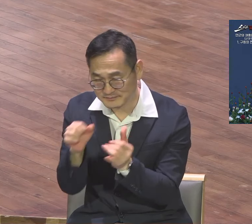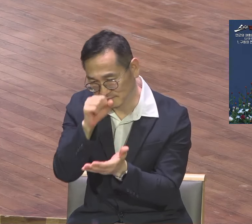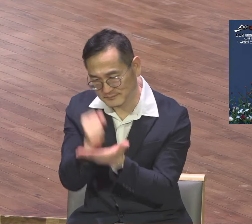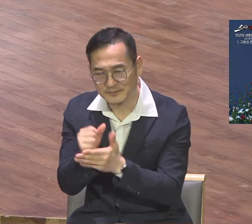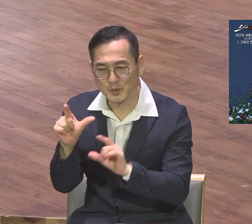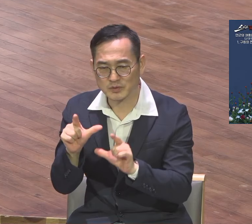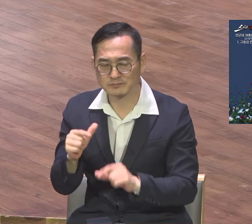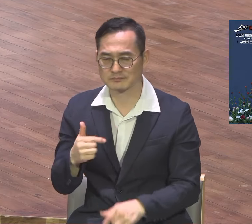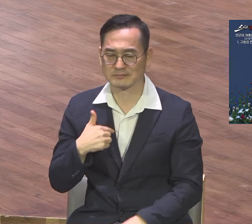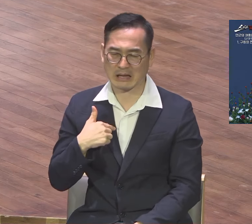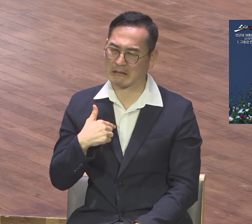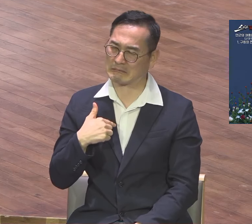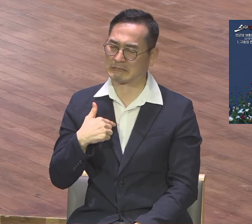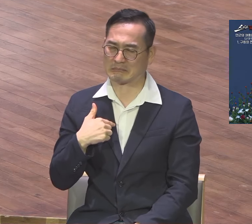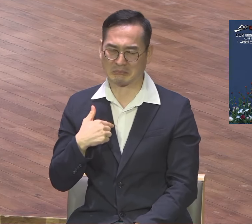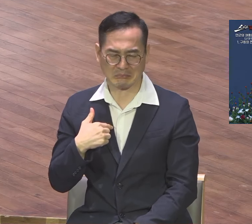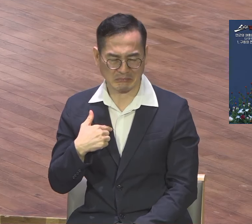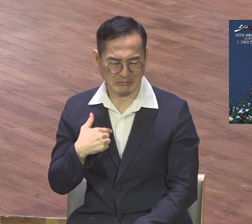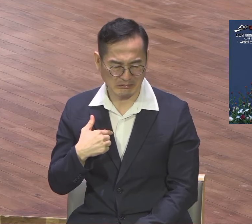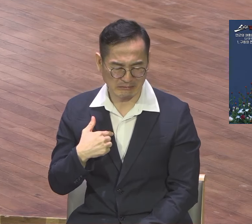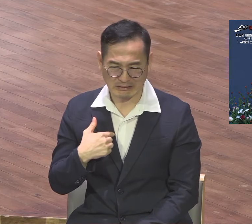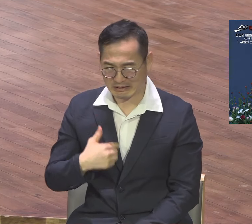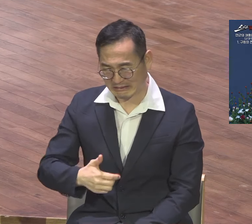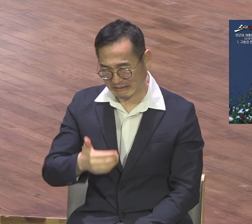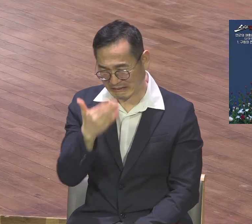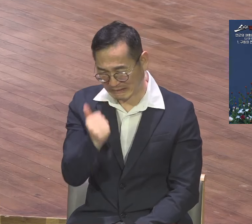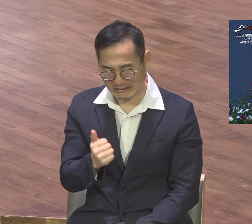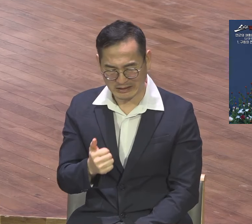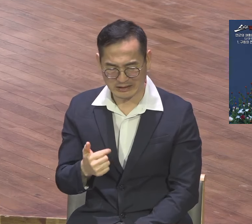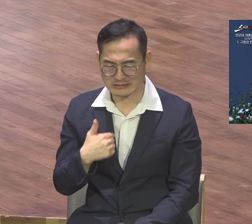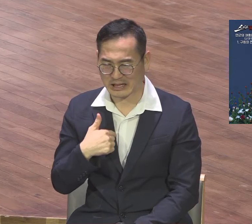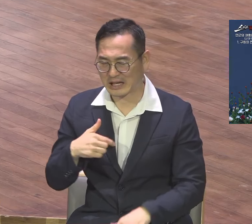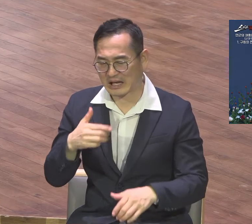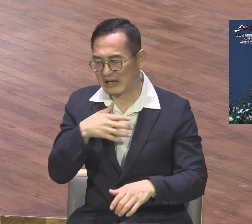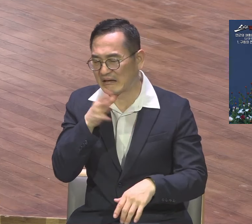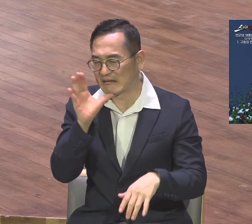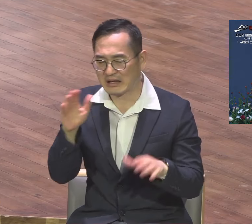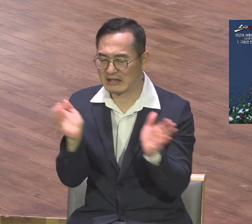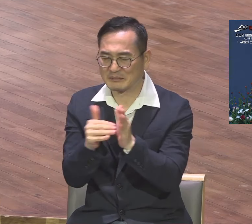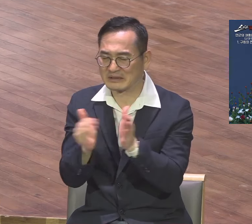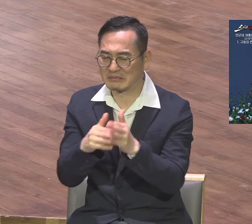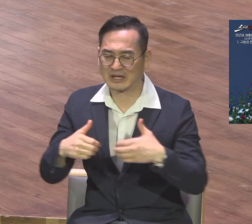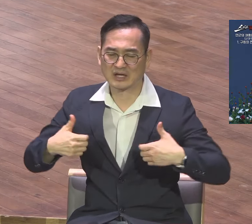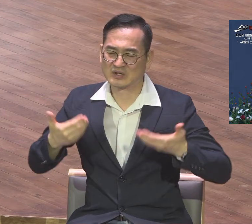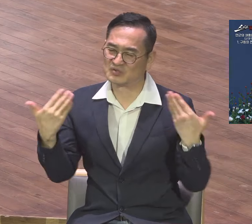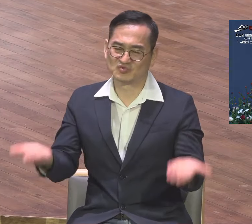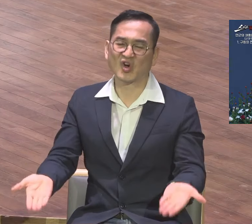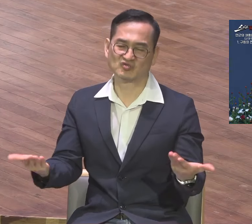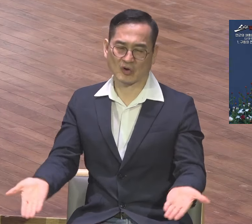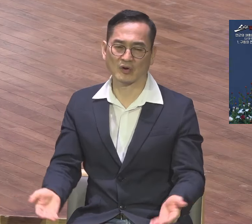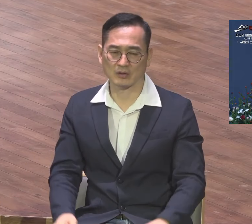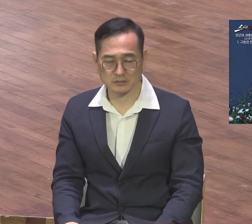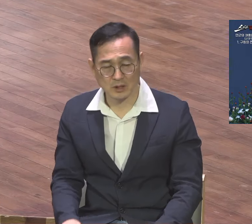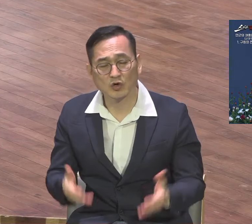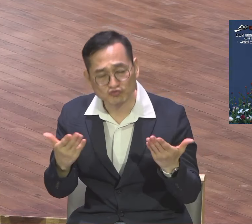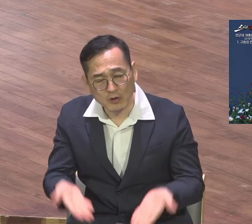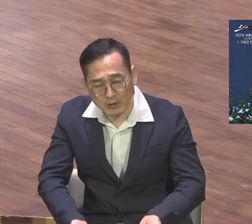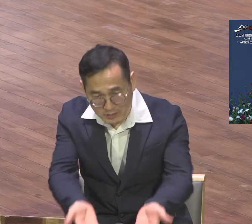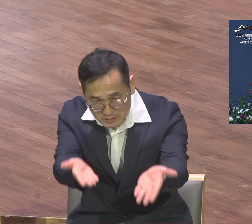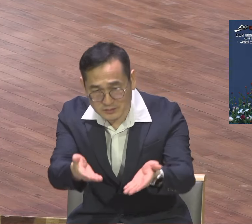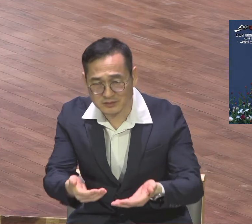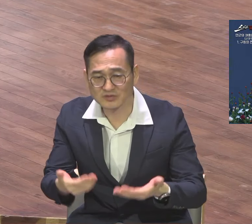아이고 내가 막 1년에 이제 막 진절머리 났다. 아이고 나는 이제 아무것도 안 났다. 폭신 난다. 쉬세요.